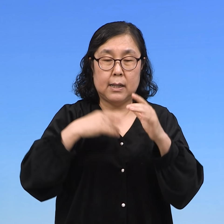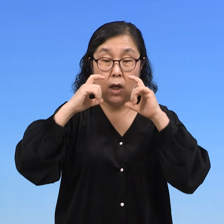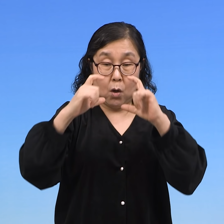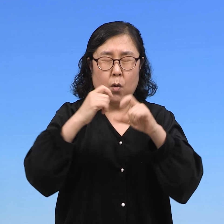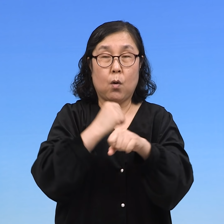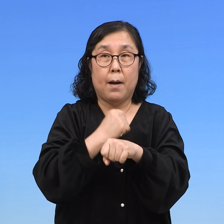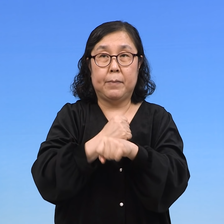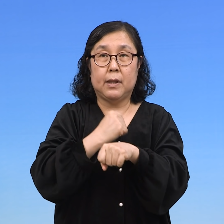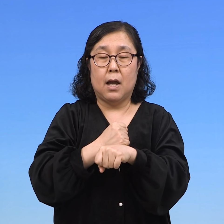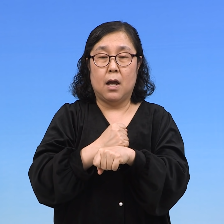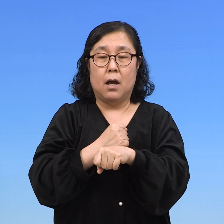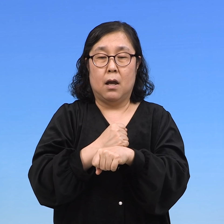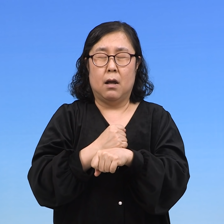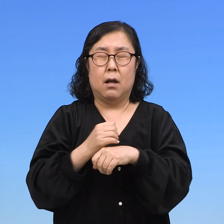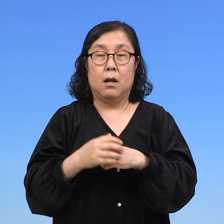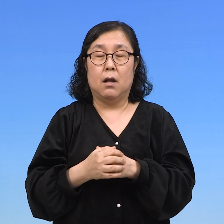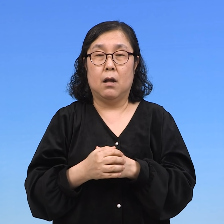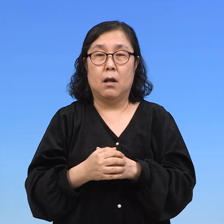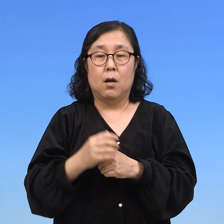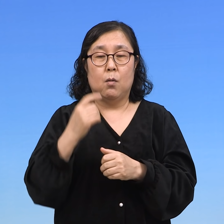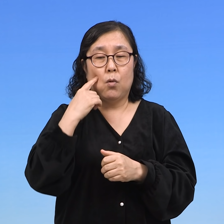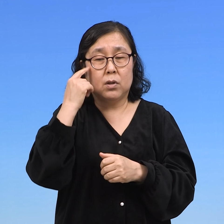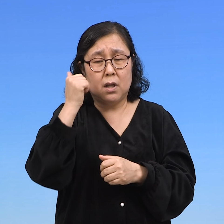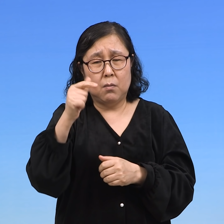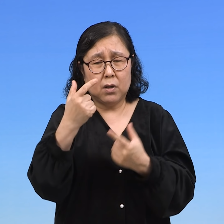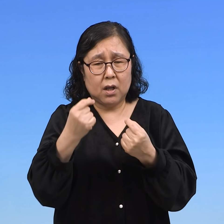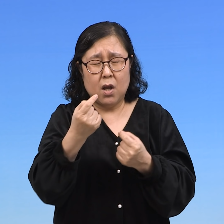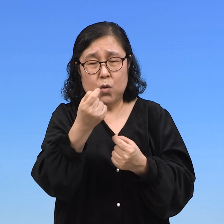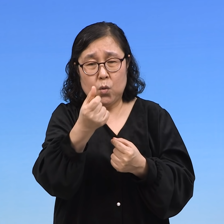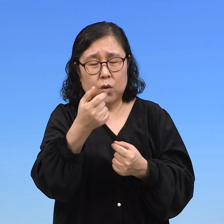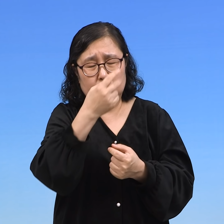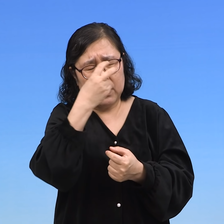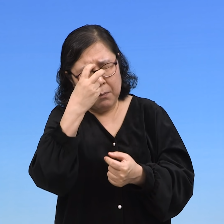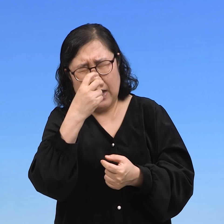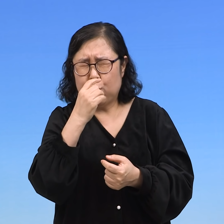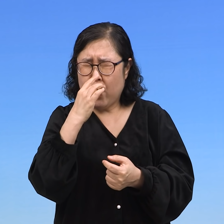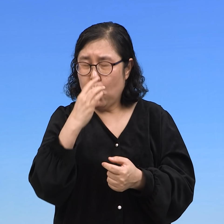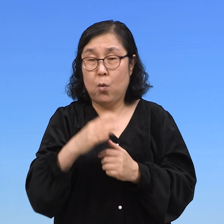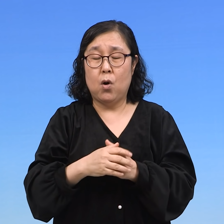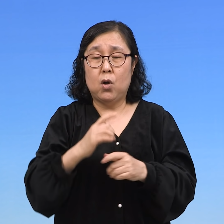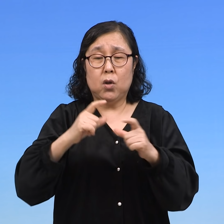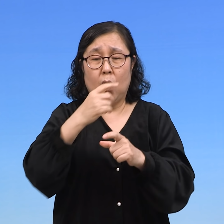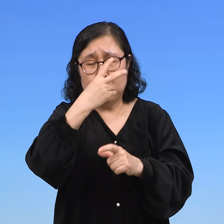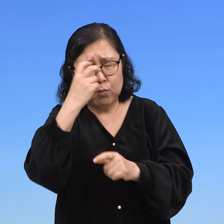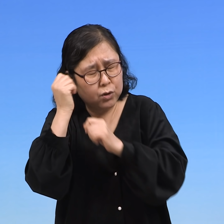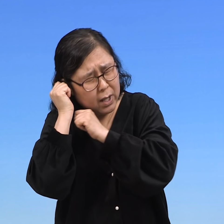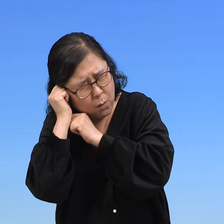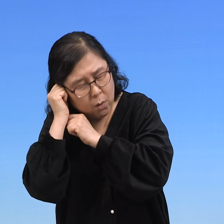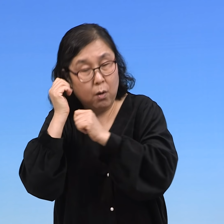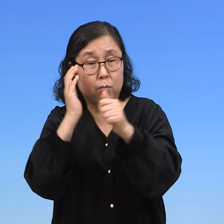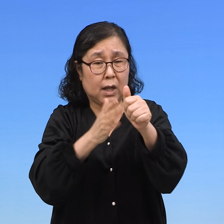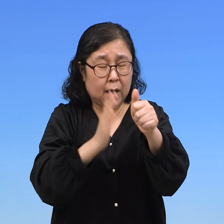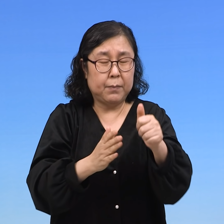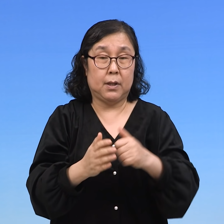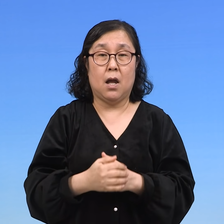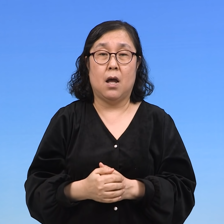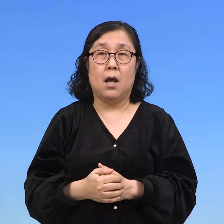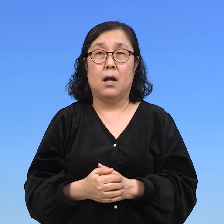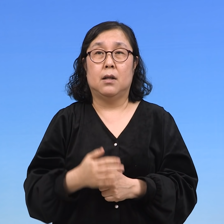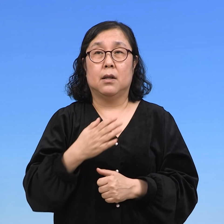짧으면 이거 안됩니다 이제 목사님 나이를 생각해야죠 그러면 이제 좀 더 자려고요 새벽에 한 2시에 눈이 떠졌는데 내